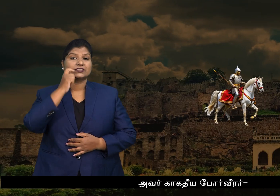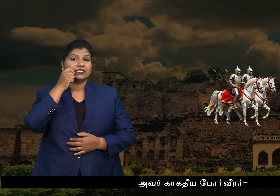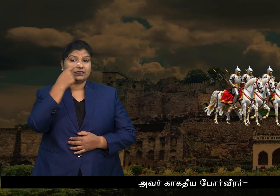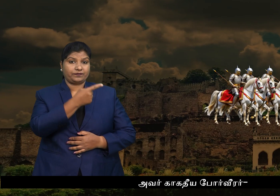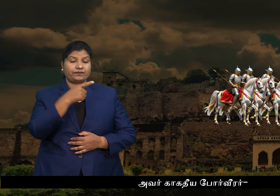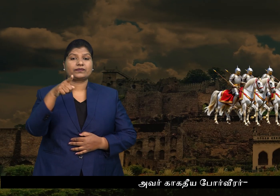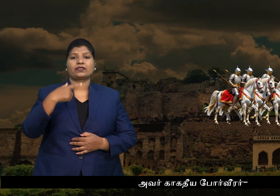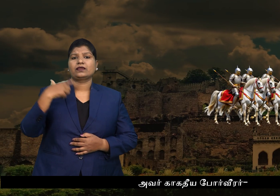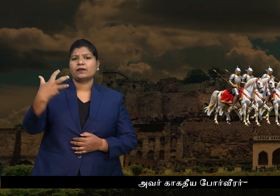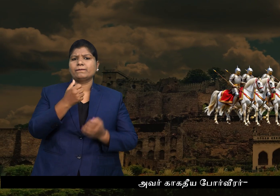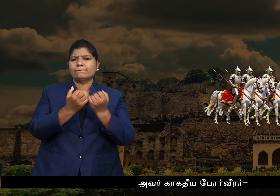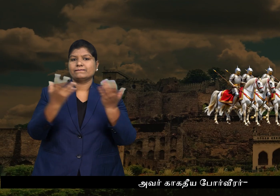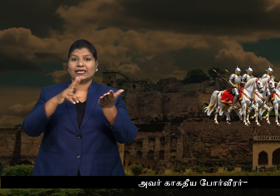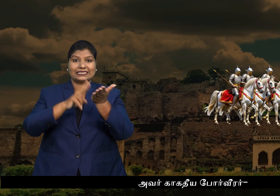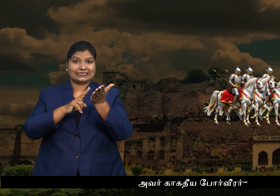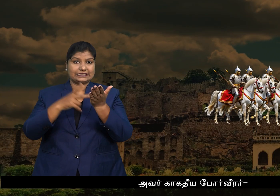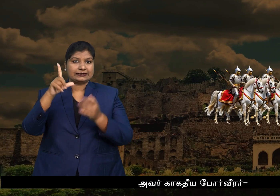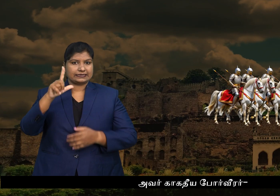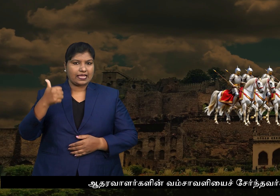அவர் காக்கத்திய போர்வீர